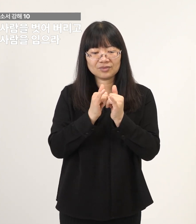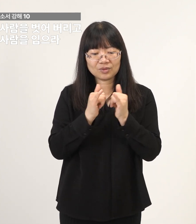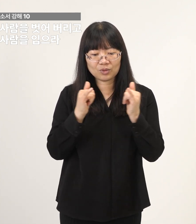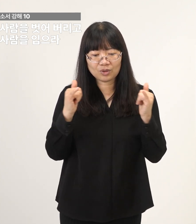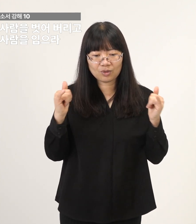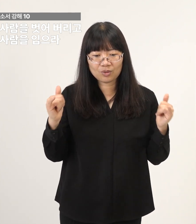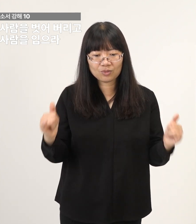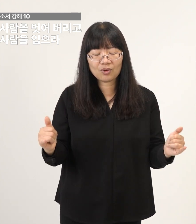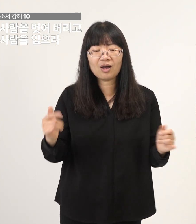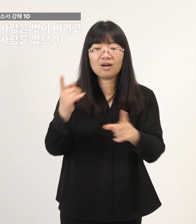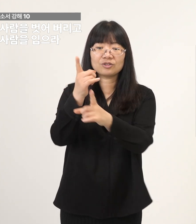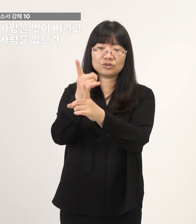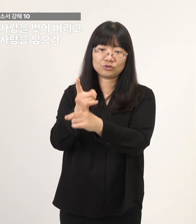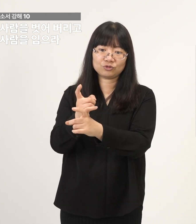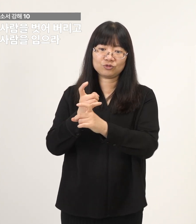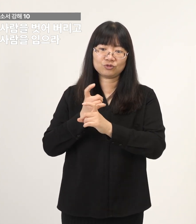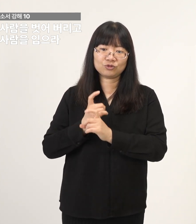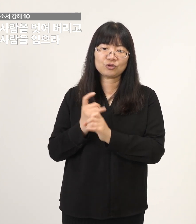죄인도